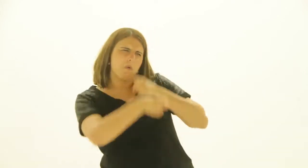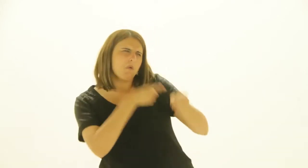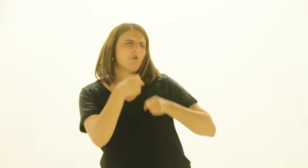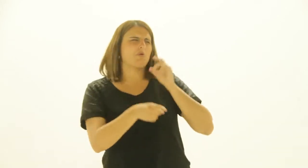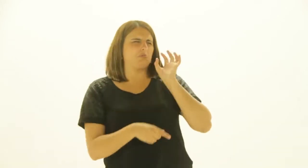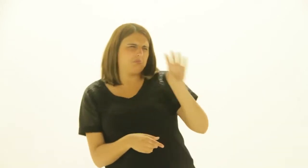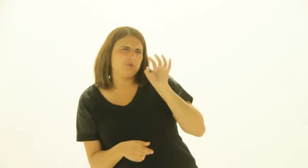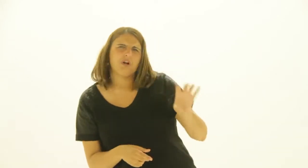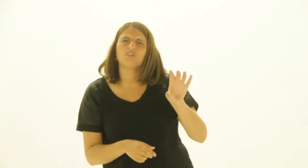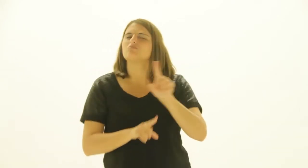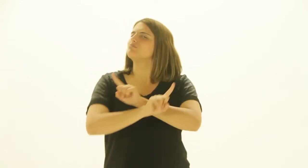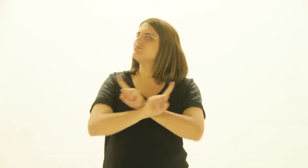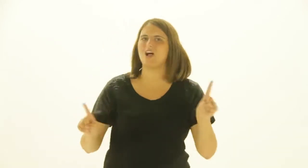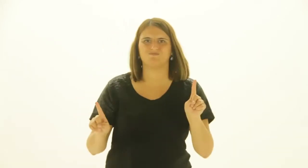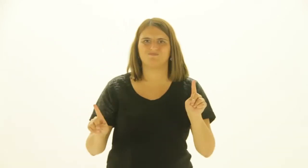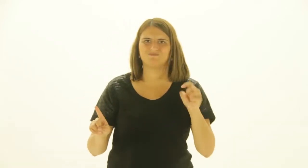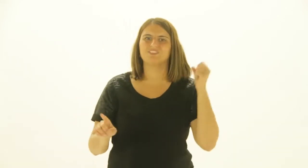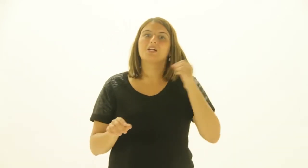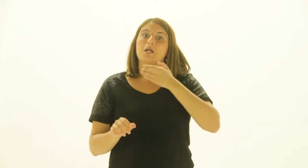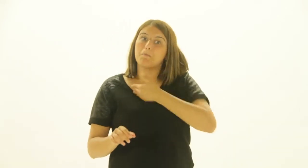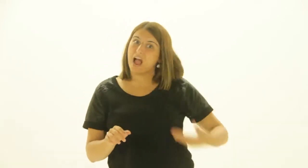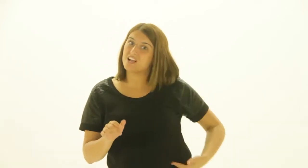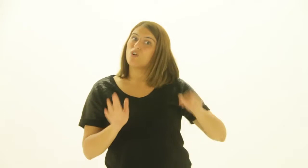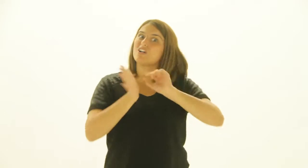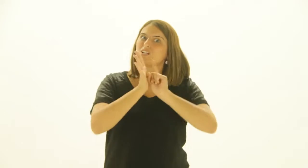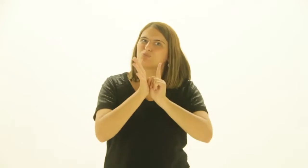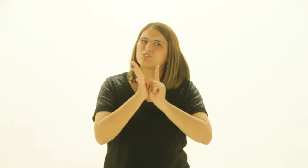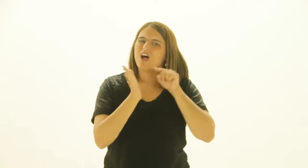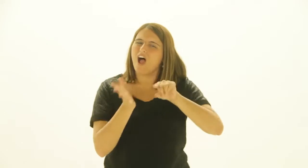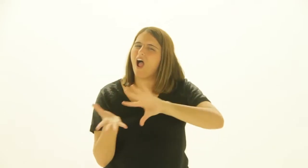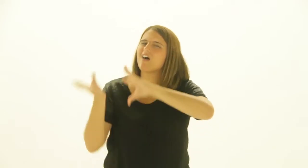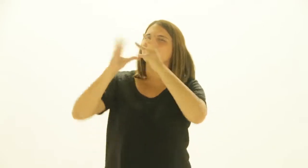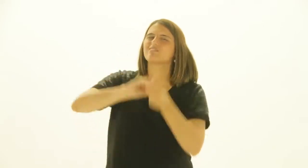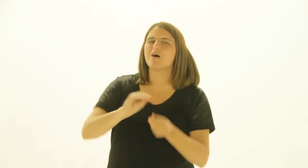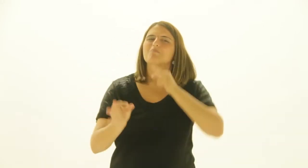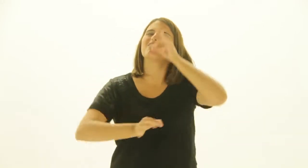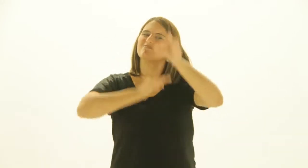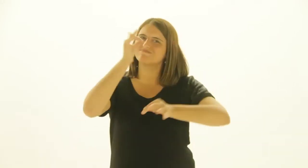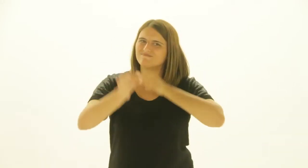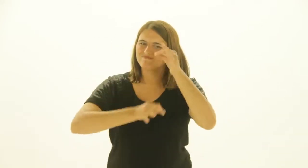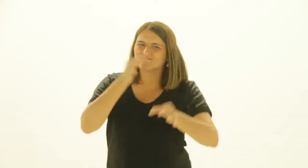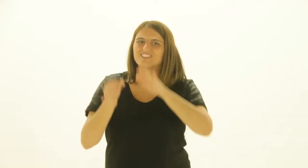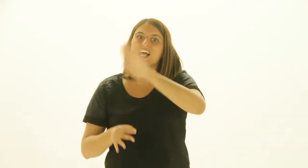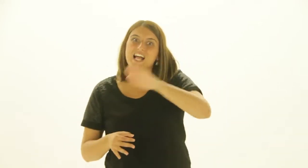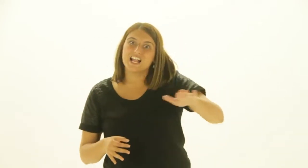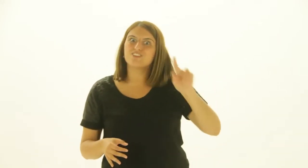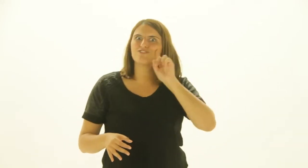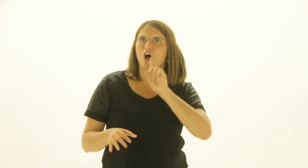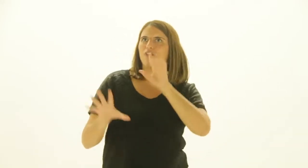igualdad de derechos. El no al bullying, el no a la burla, que los maestros y los instructores lo adapten y lo expliquen y lo enseñen bien para que los